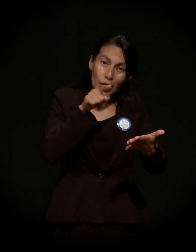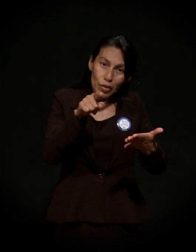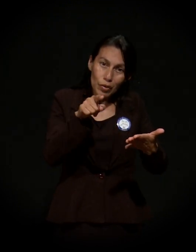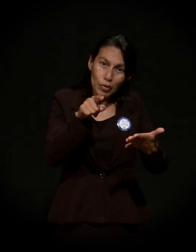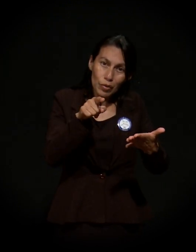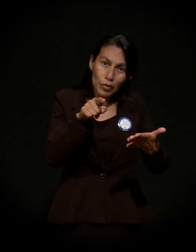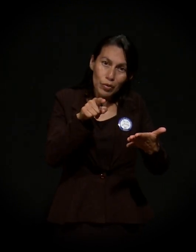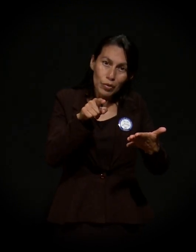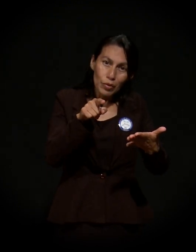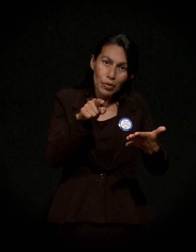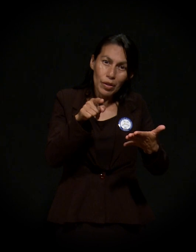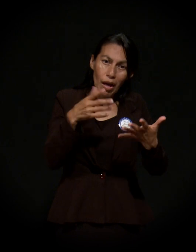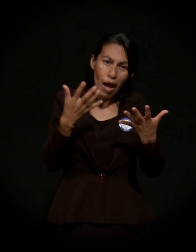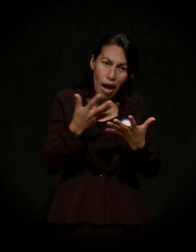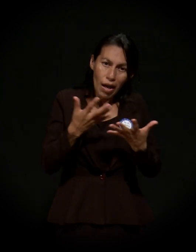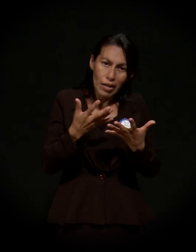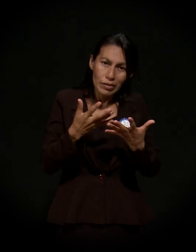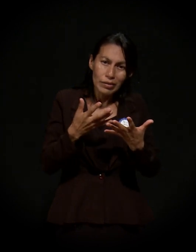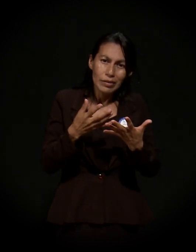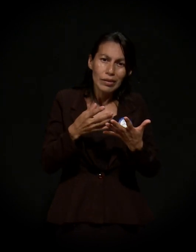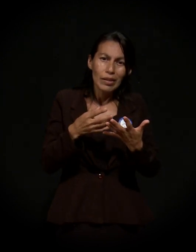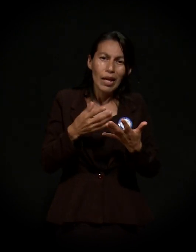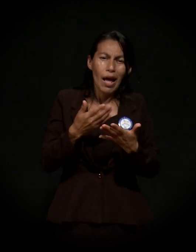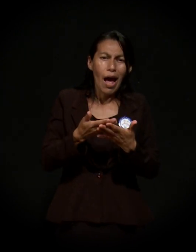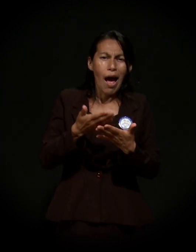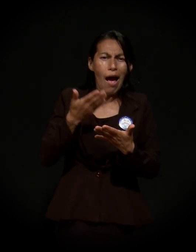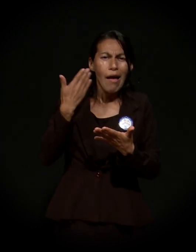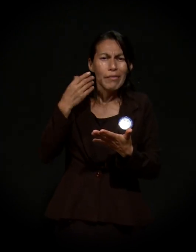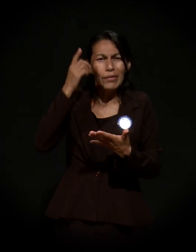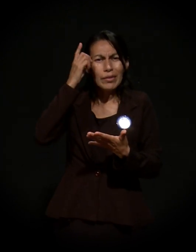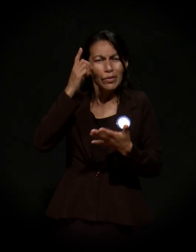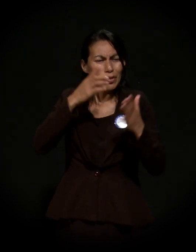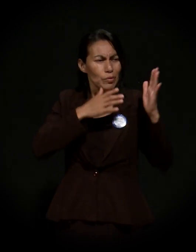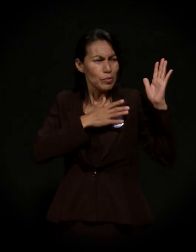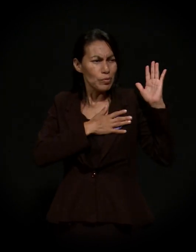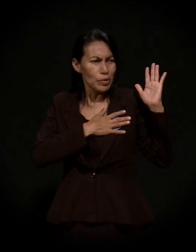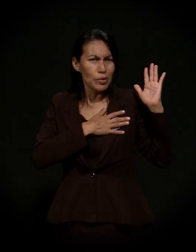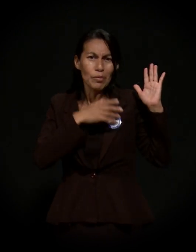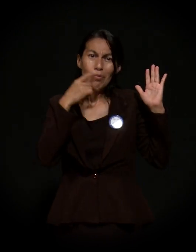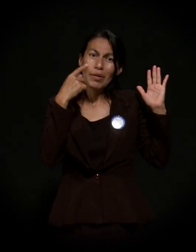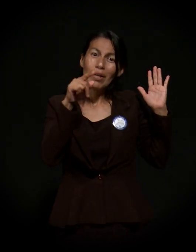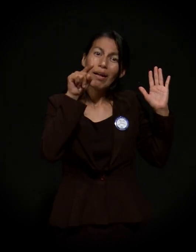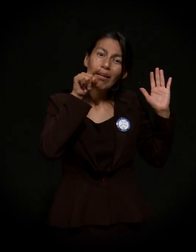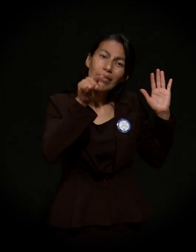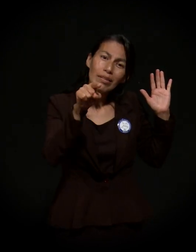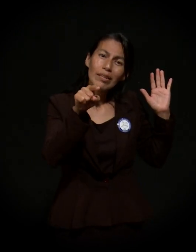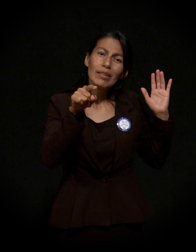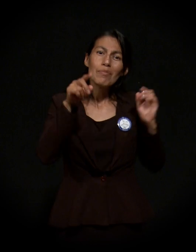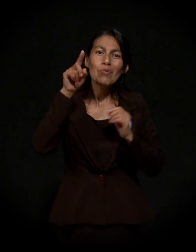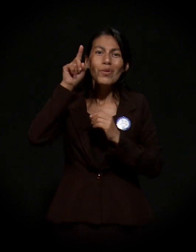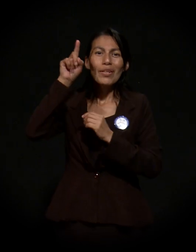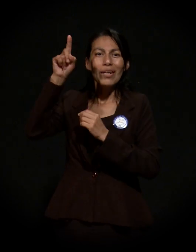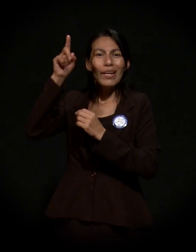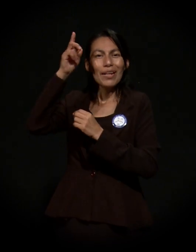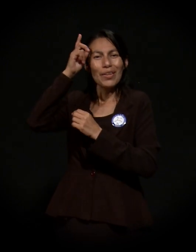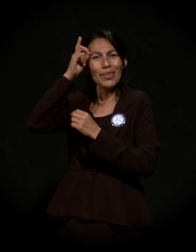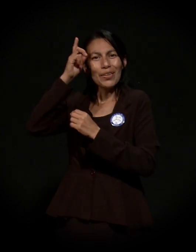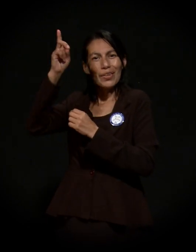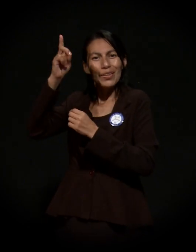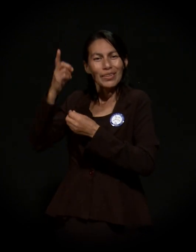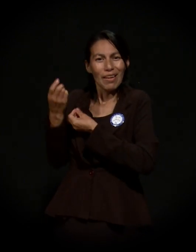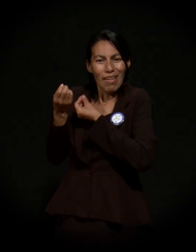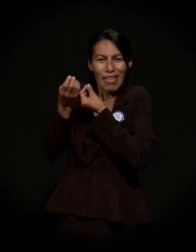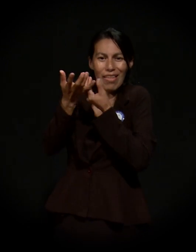hacer efectivo lo que Dios ya ha prometido para ti, porque Él es dador